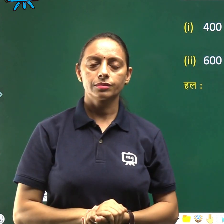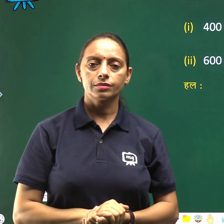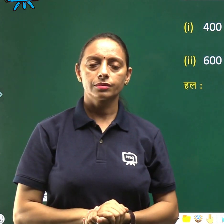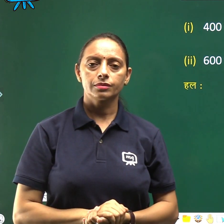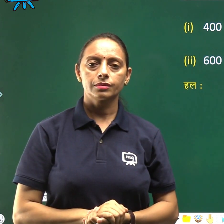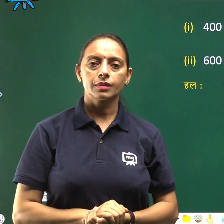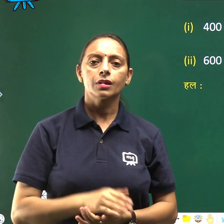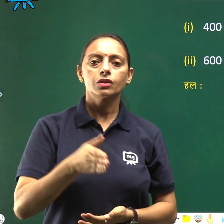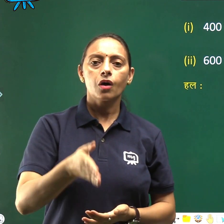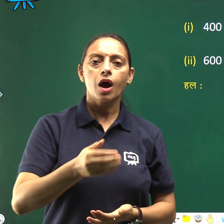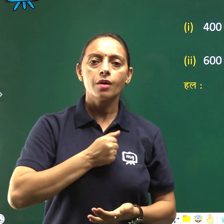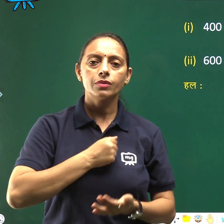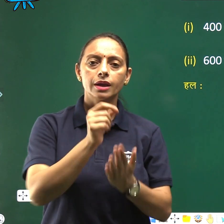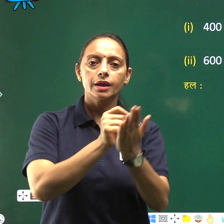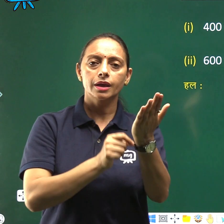तो हम लिखेंगे